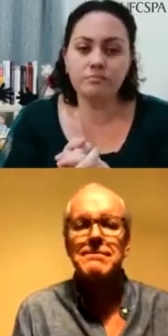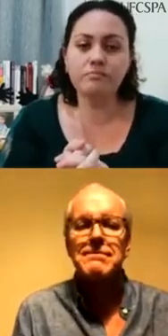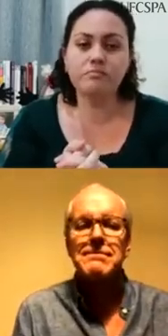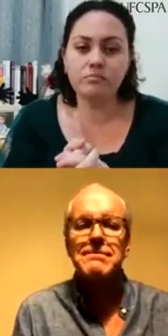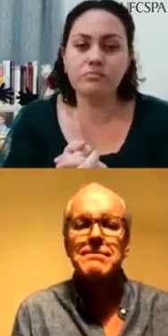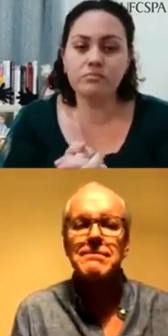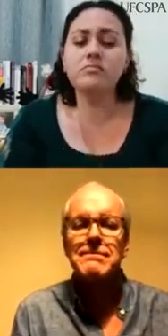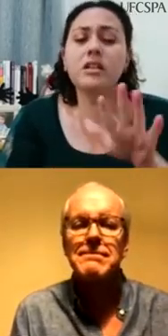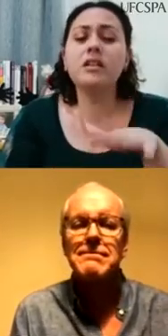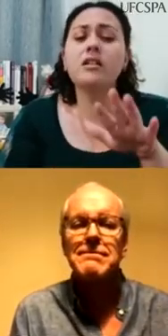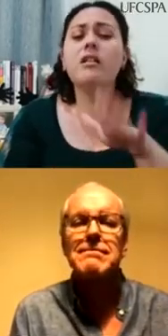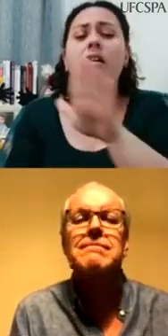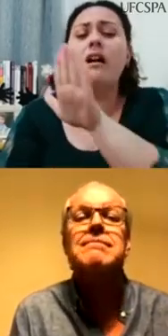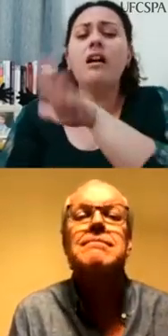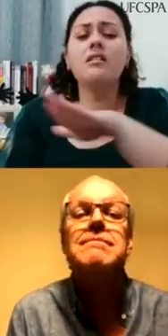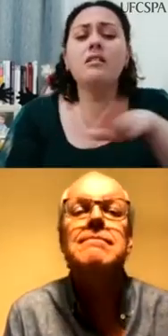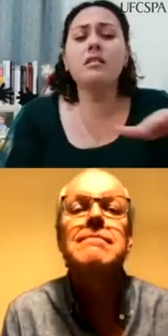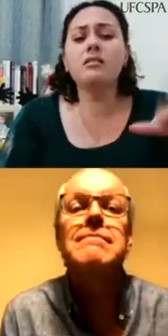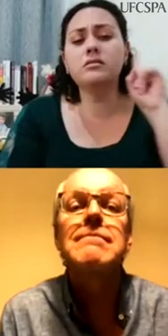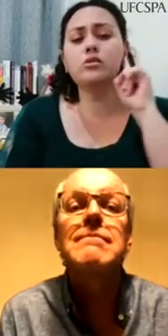complicado.